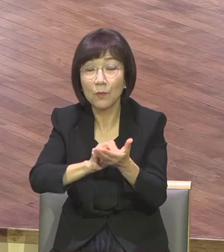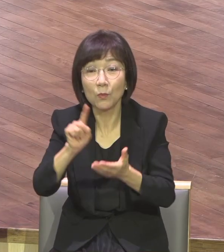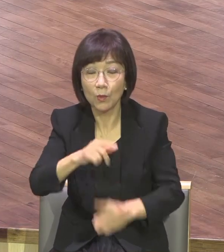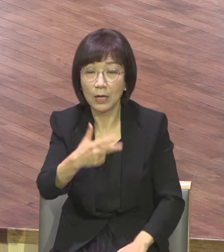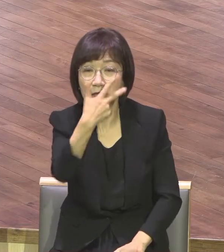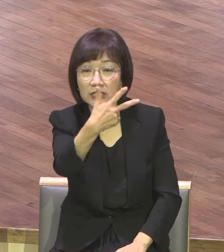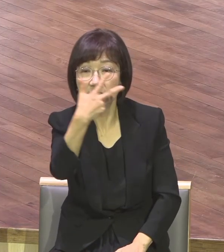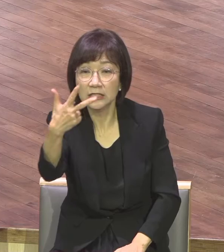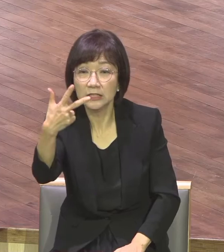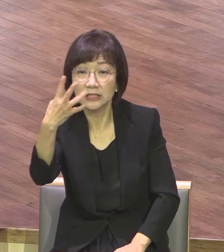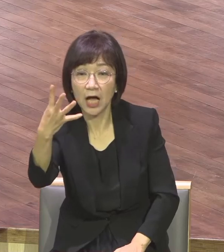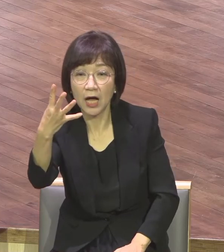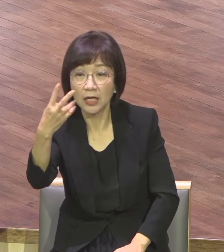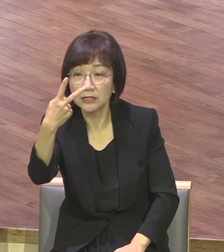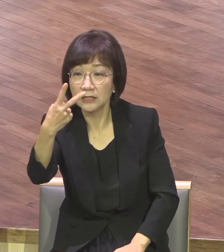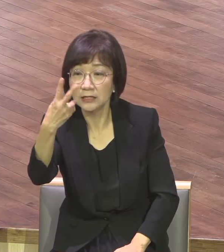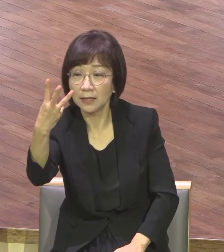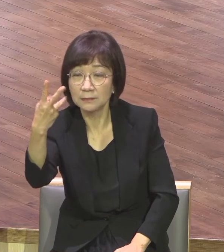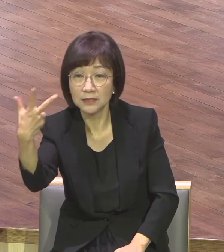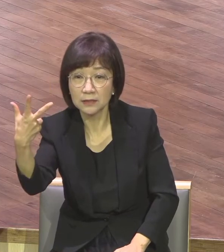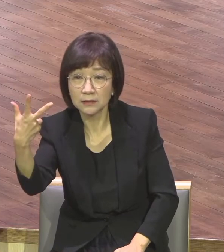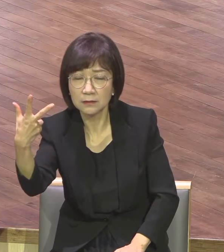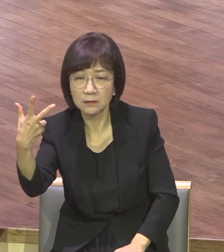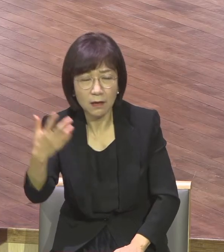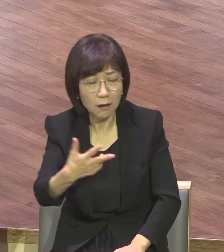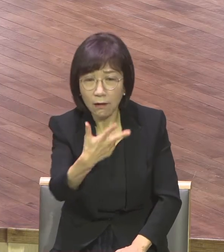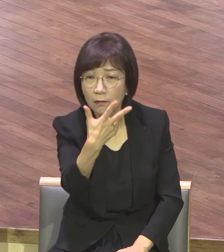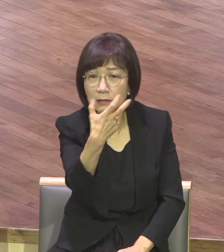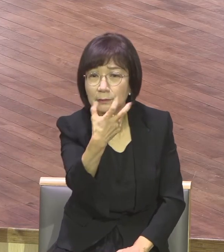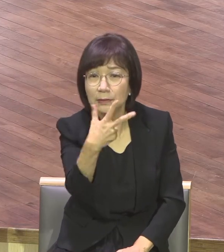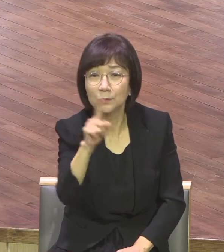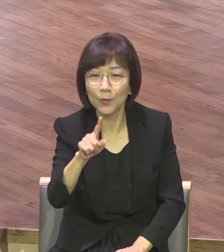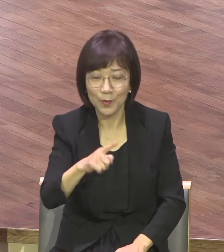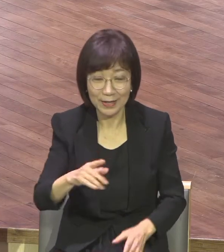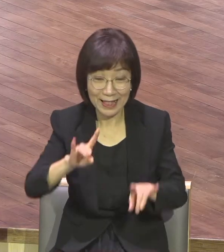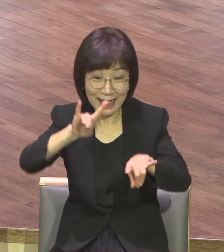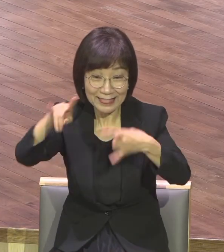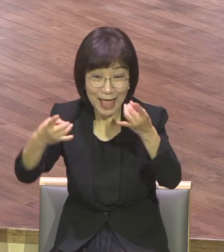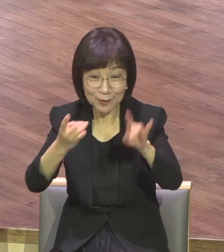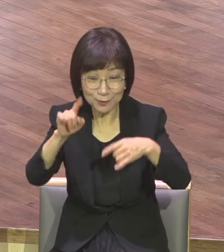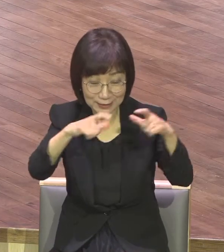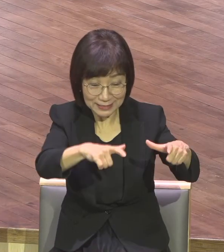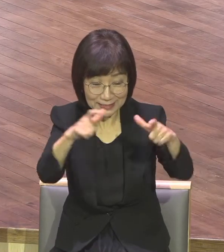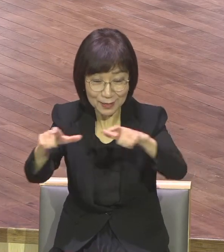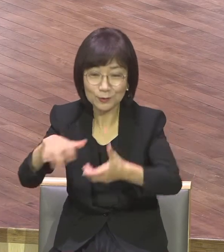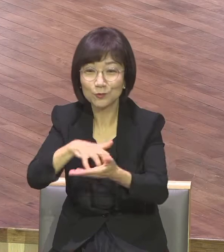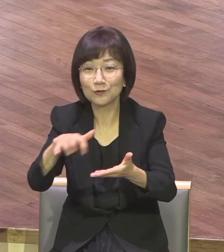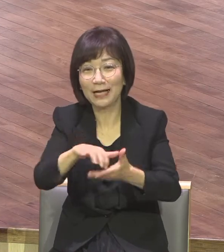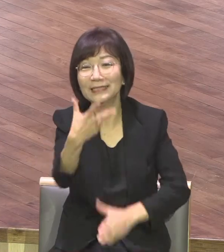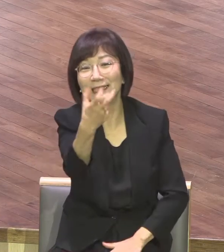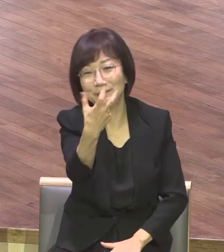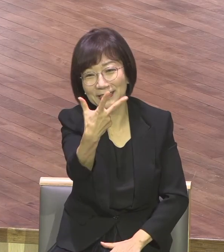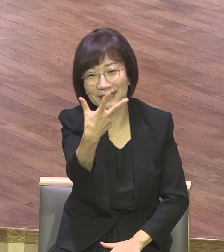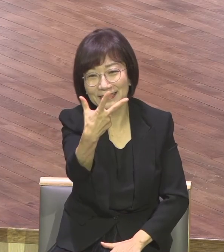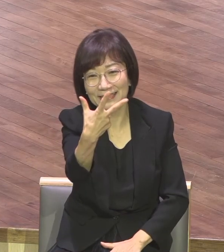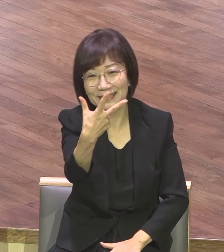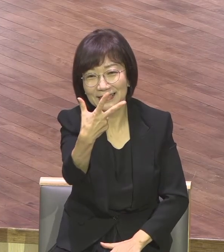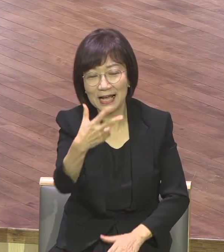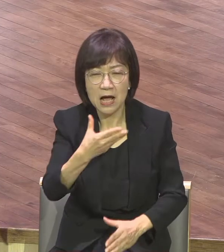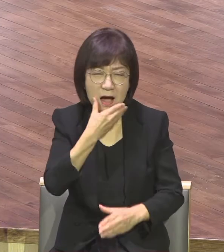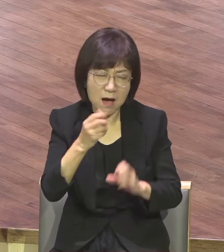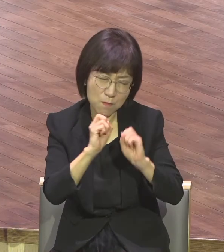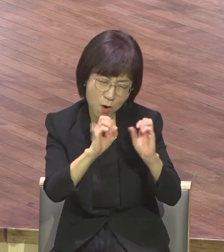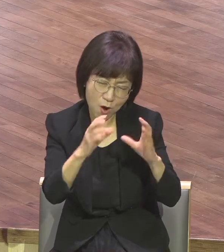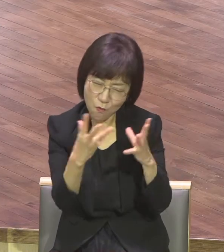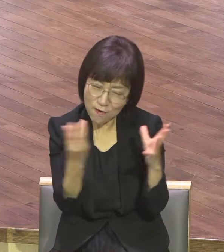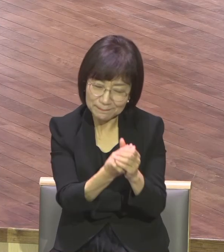774237이었어요. 774가 뭐냐? 이 태국은 77개 주가 있어요. 77개 주가 있어서 그 주를 다 복음화하고